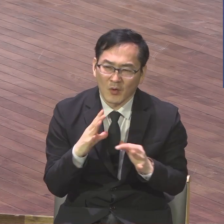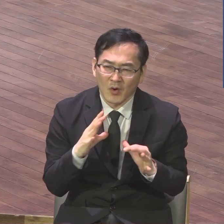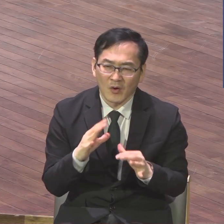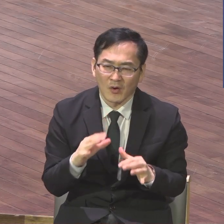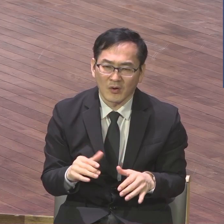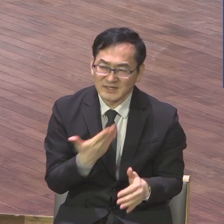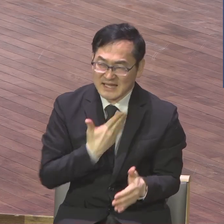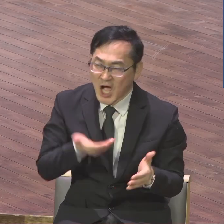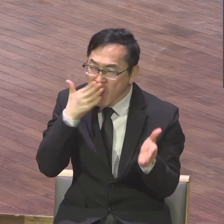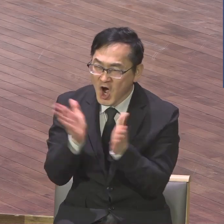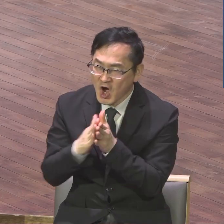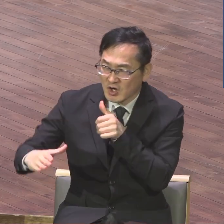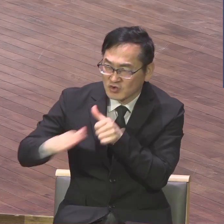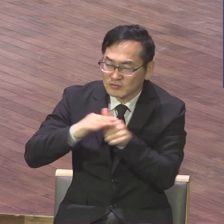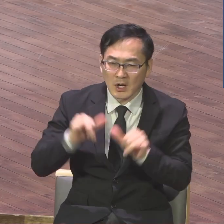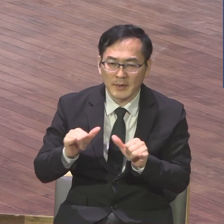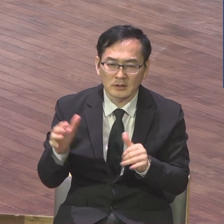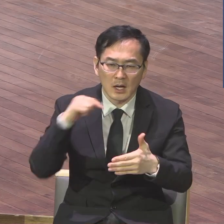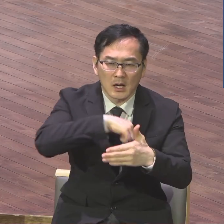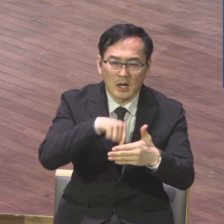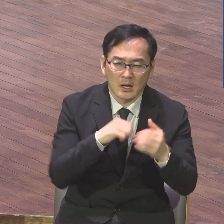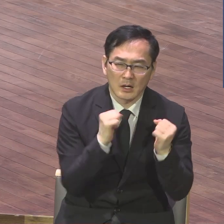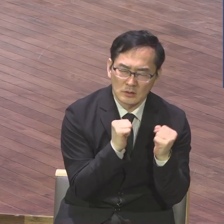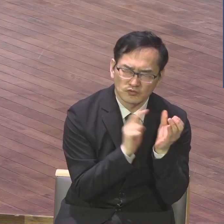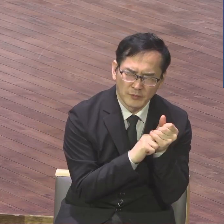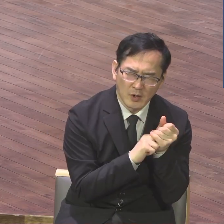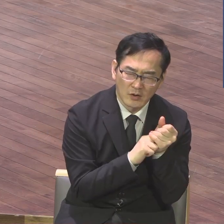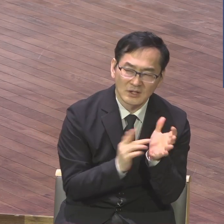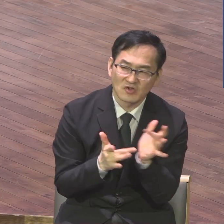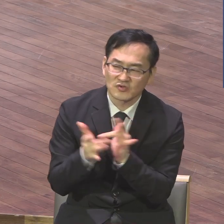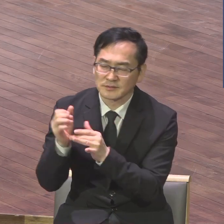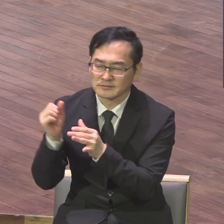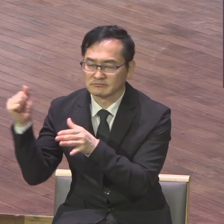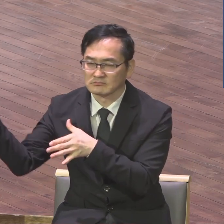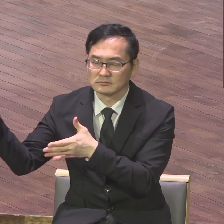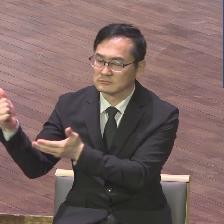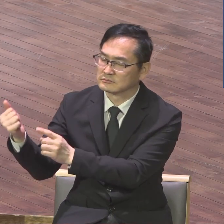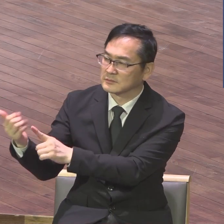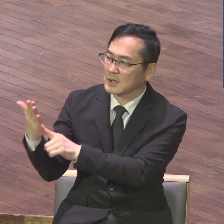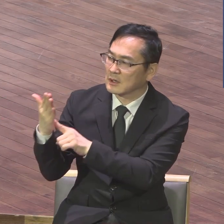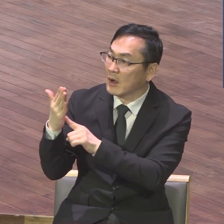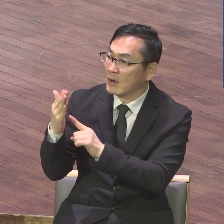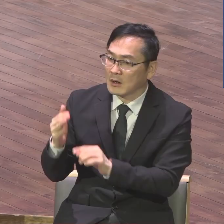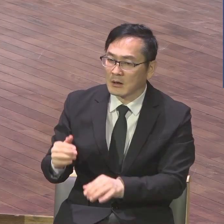들어떨고 있는 제자들에게 그 문 잠그고 상관없이 중앙에 나타나셨어요.